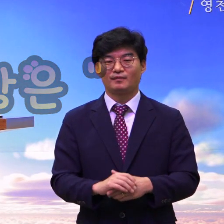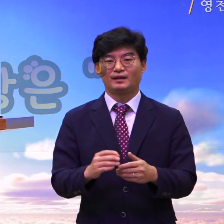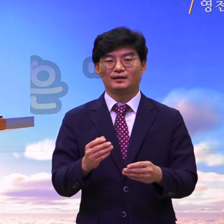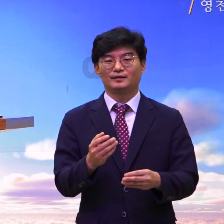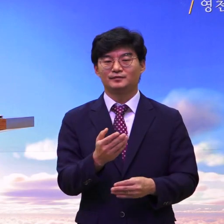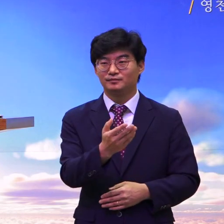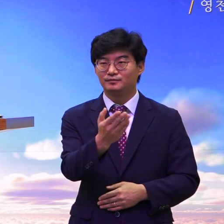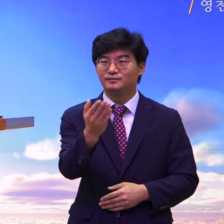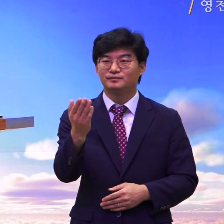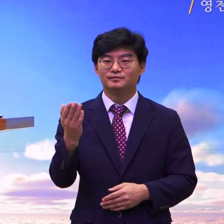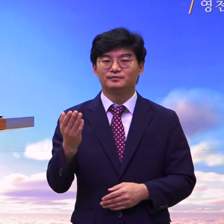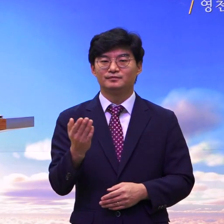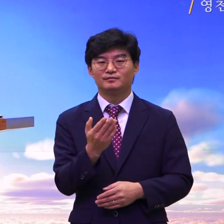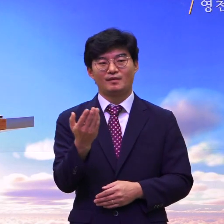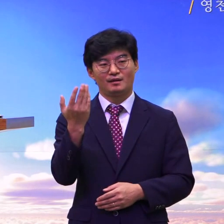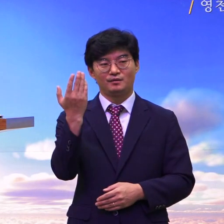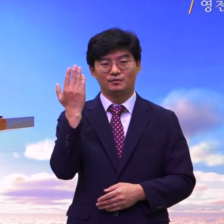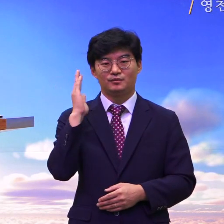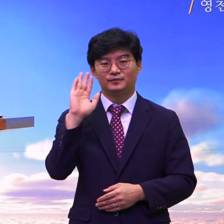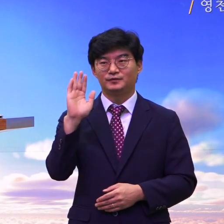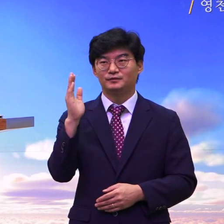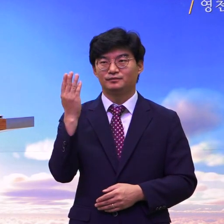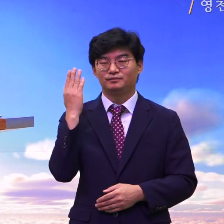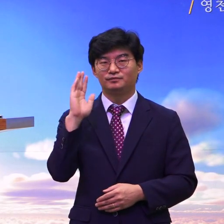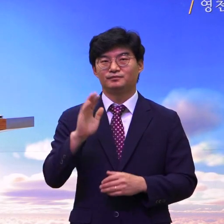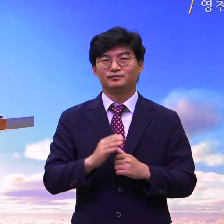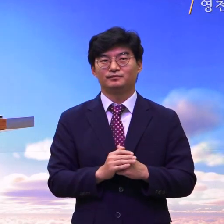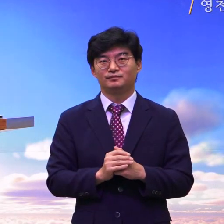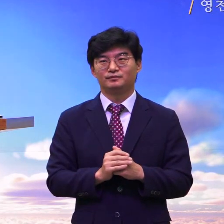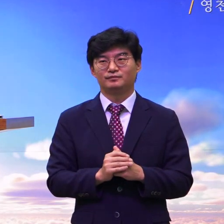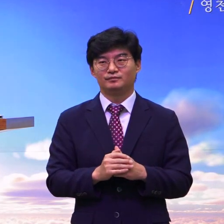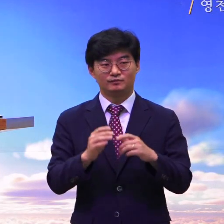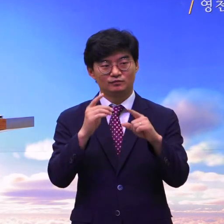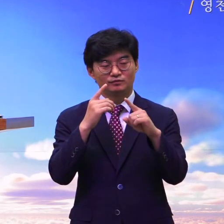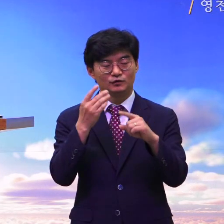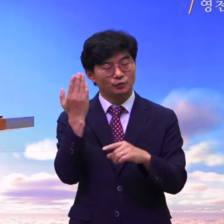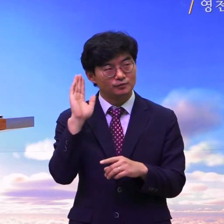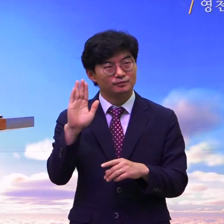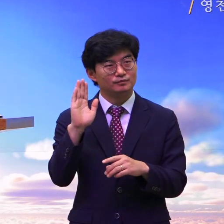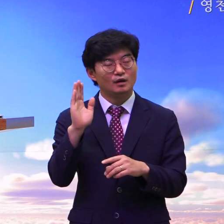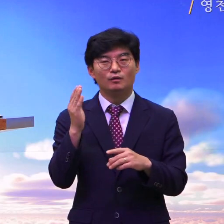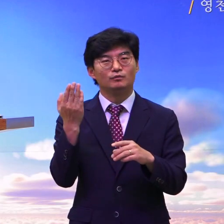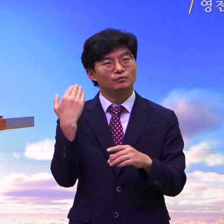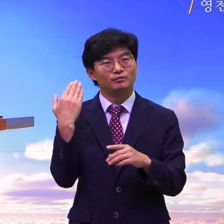여러분 요즘 우리 교회가